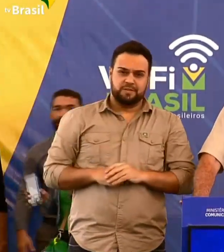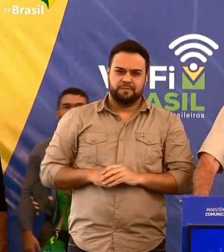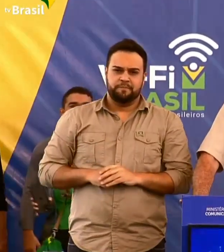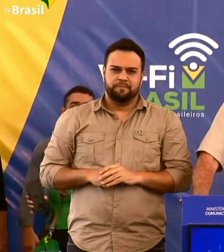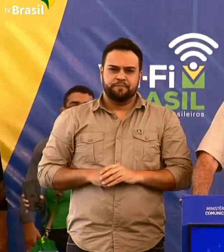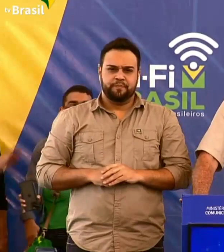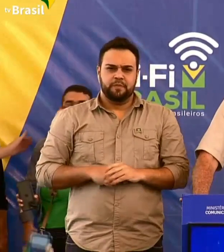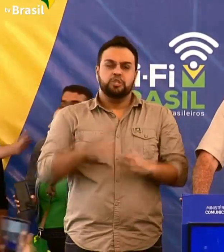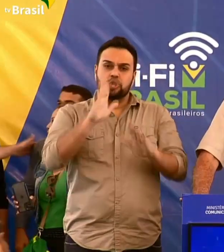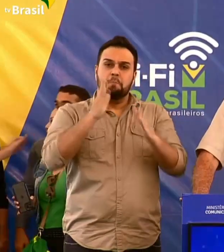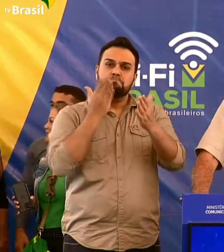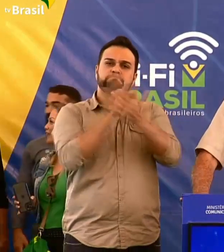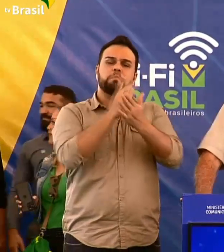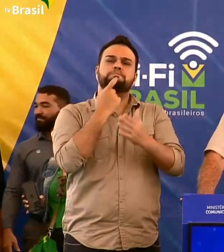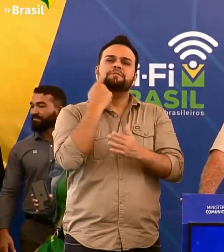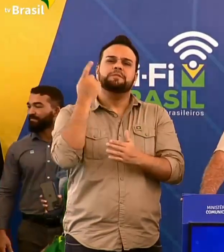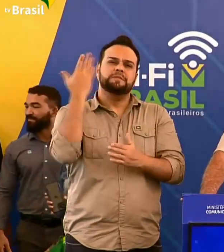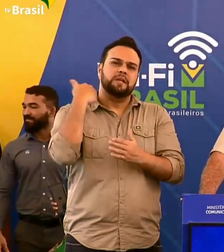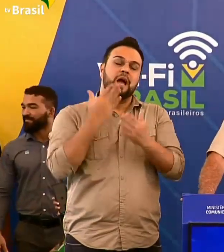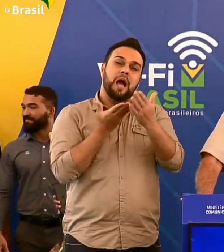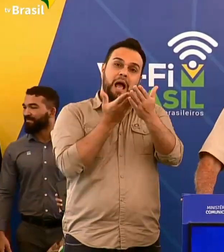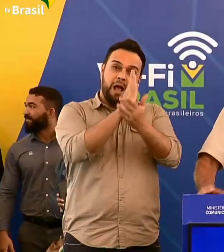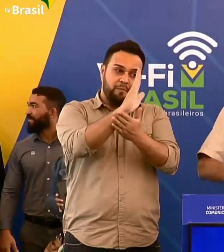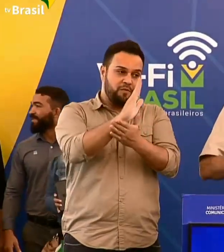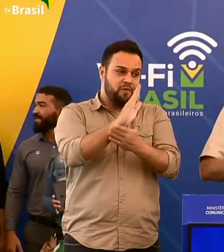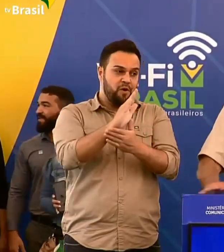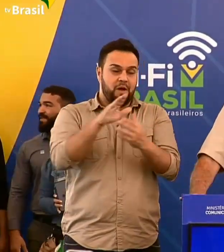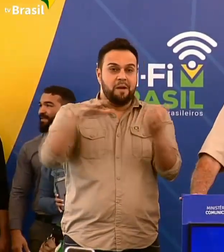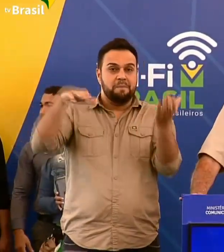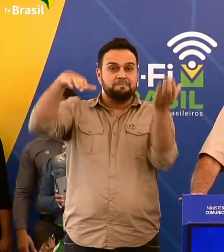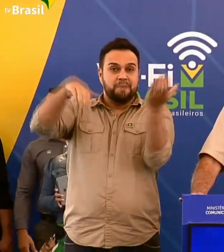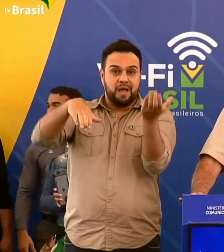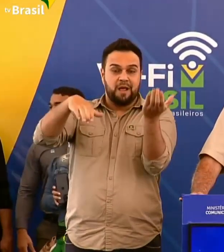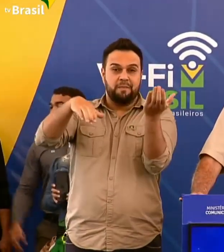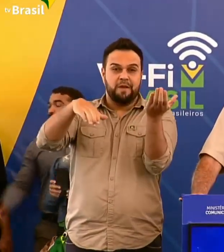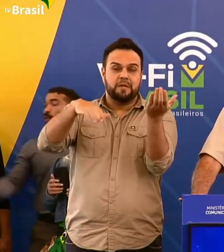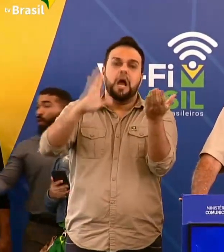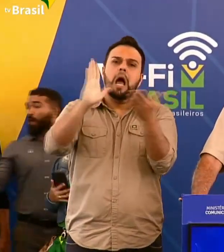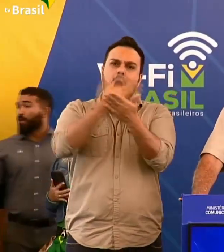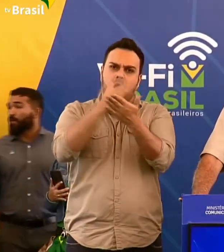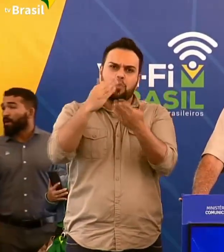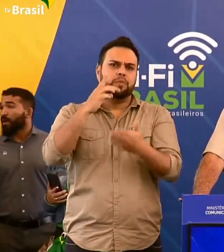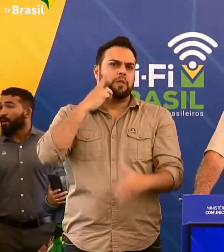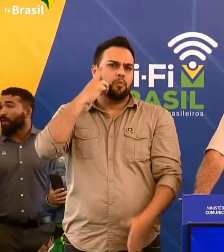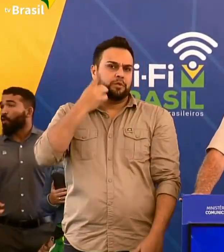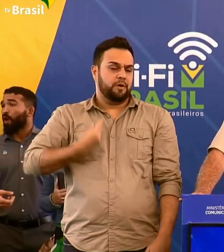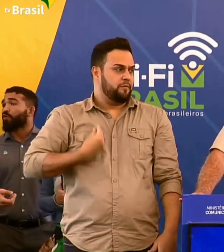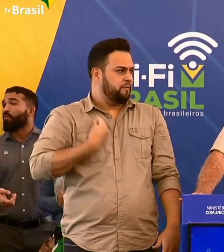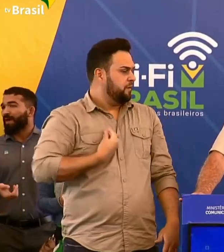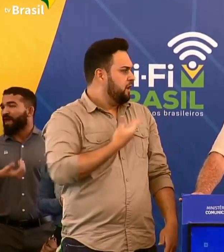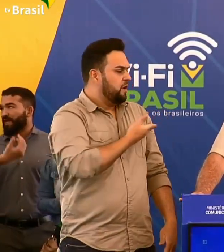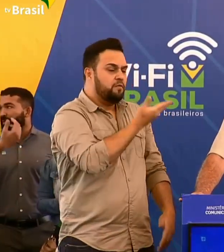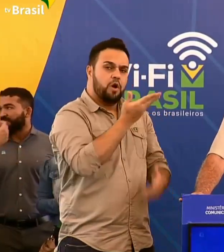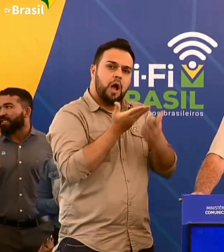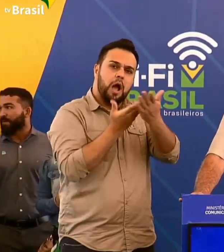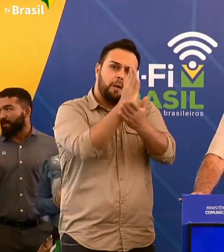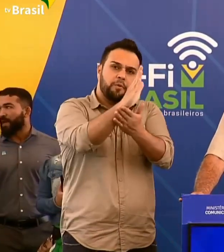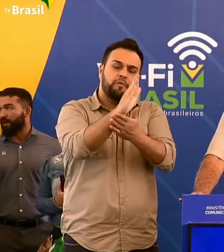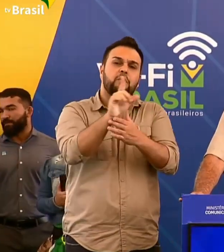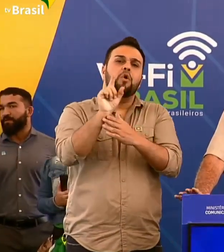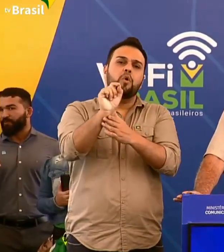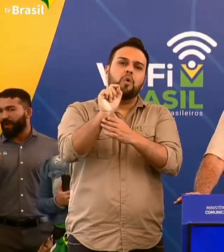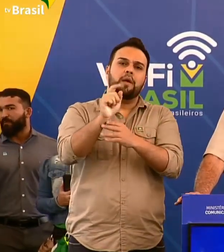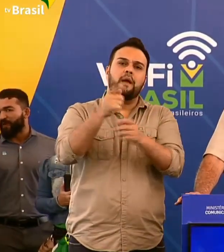da pandemia de culpar os governadores pela atual conjuntura econômica por causa dos impasses a respeito da